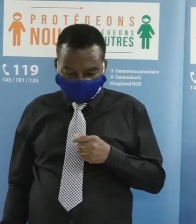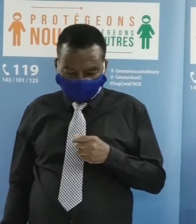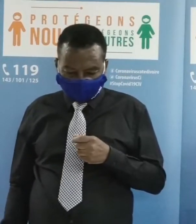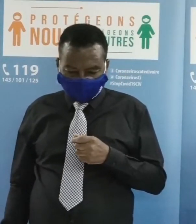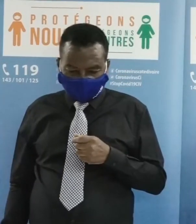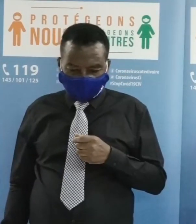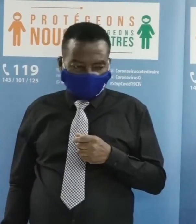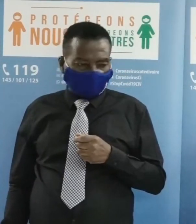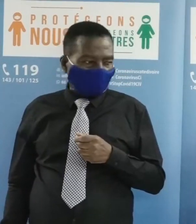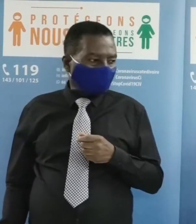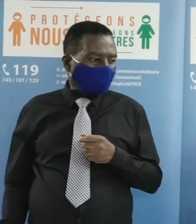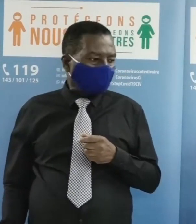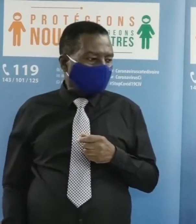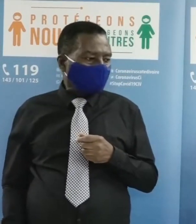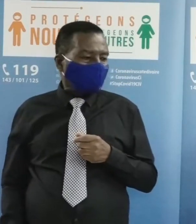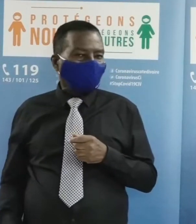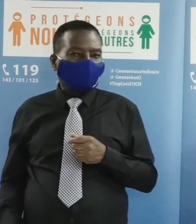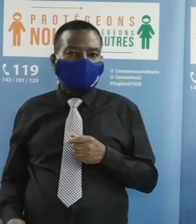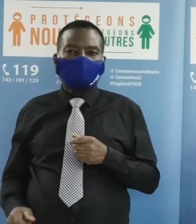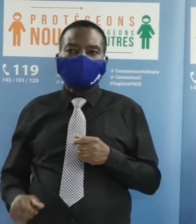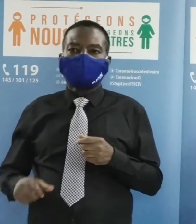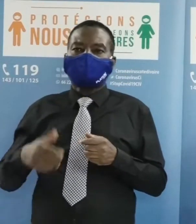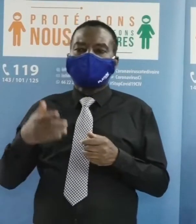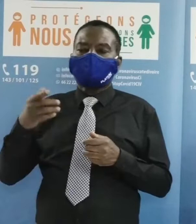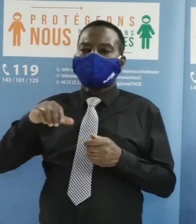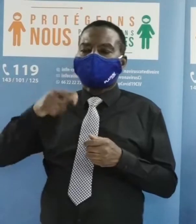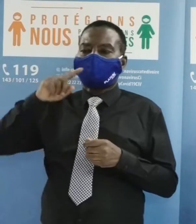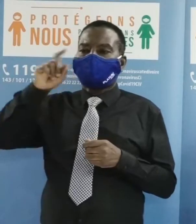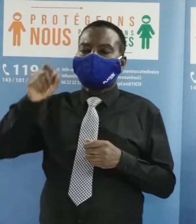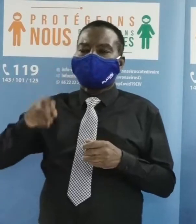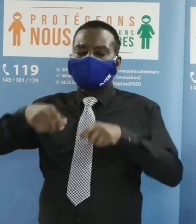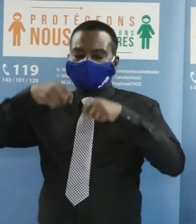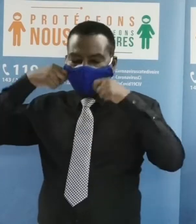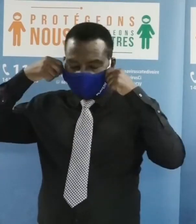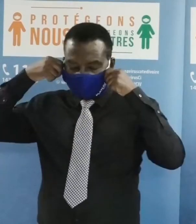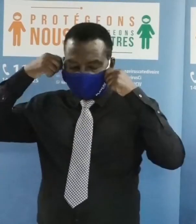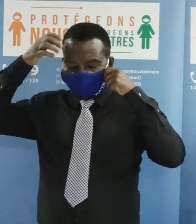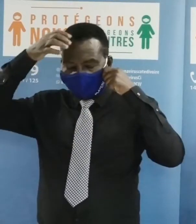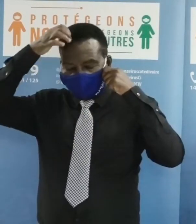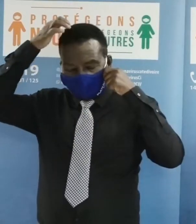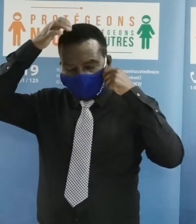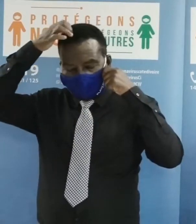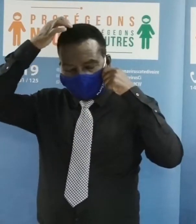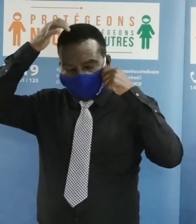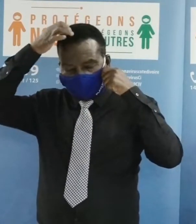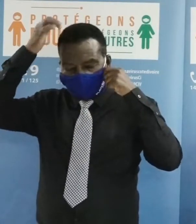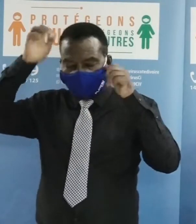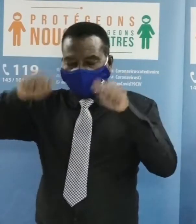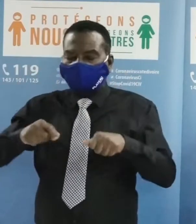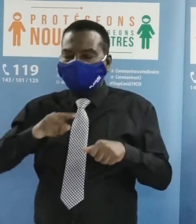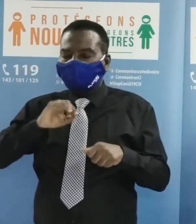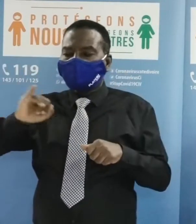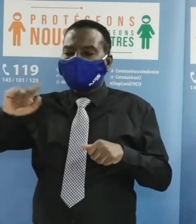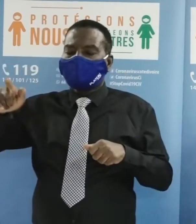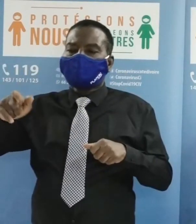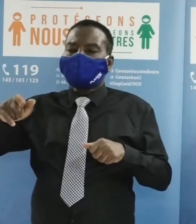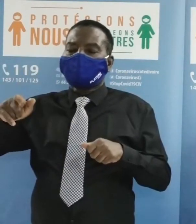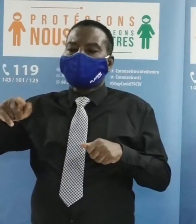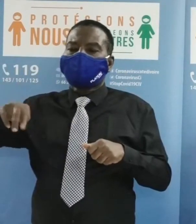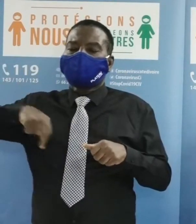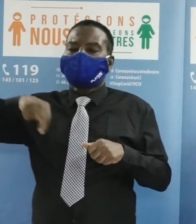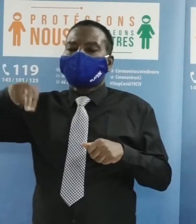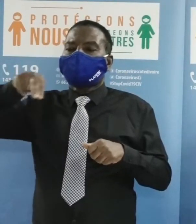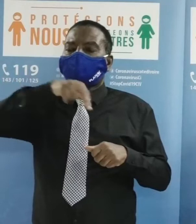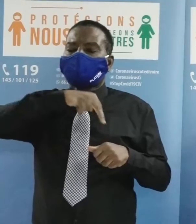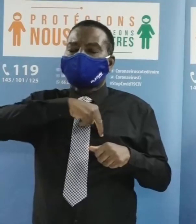autre question docteur edith kouassi le port du masque peut-il nous